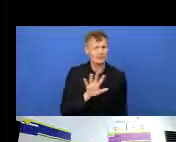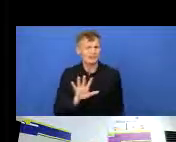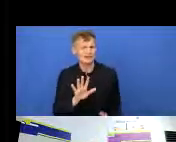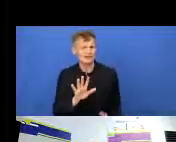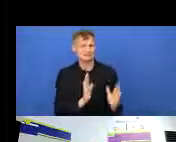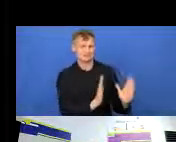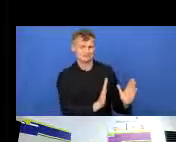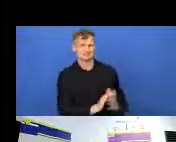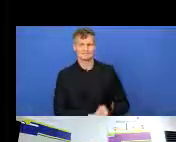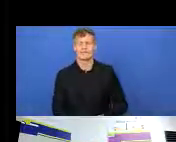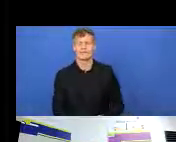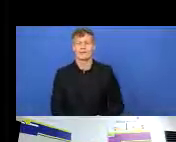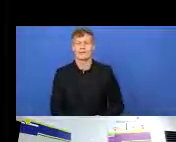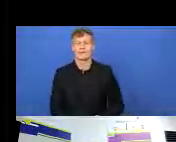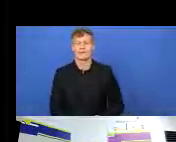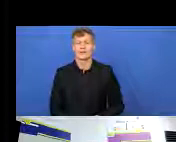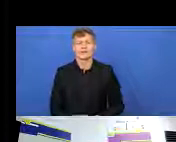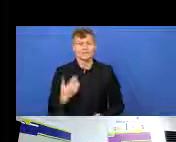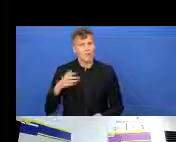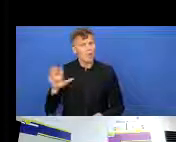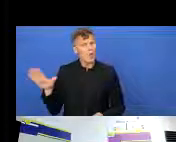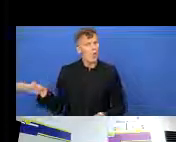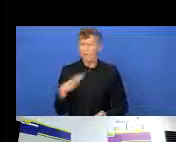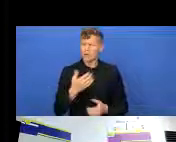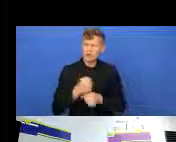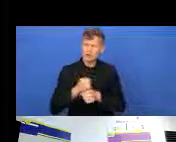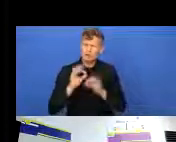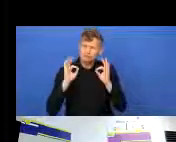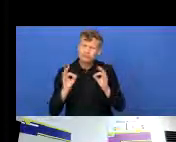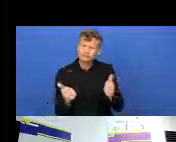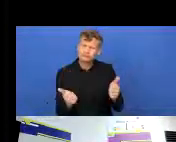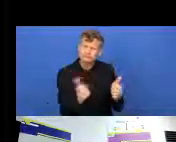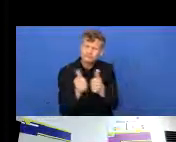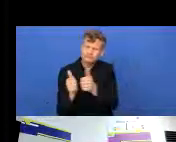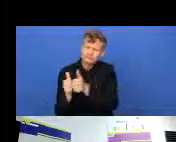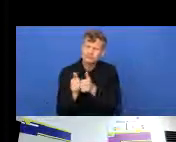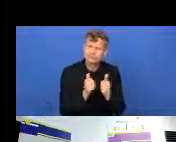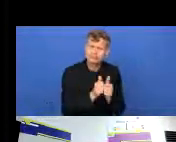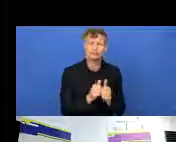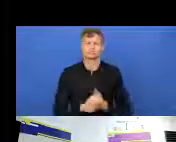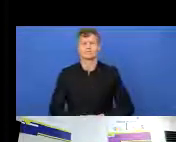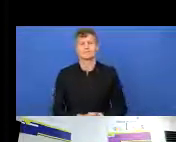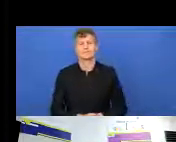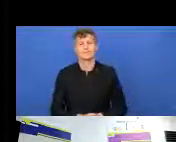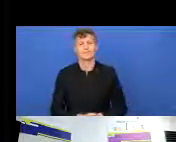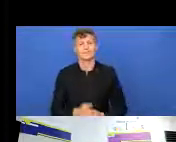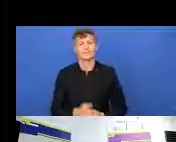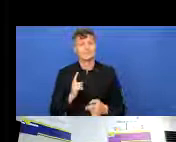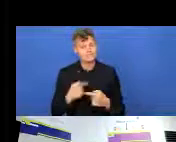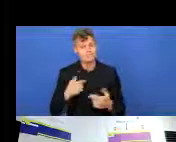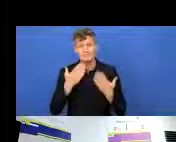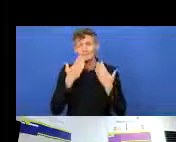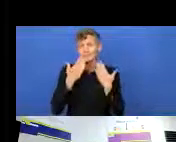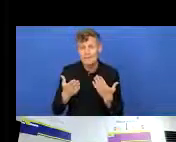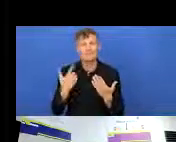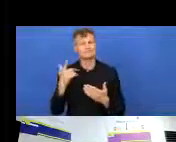possible. Je souhaite également remercier la Fondation de l'Université du Québec à Trois-Rivières et les Fonds de recherche du Québec